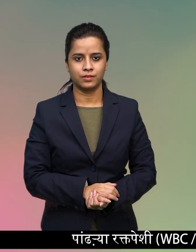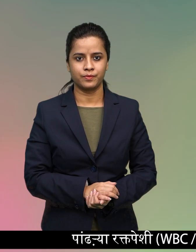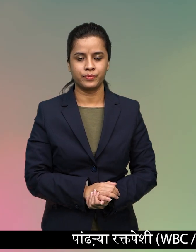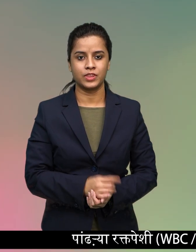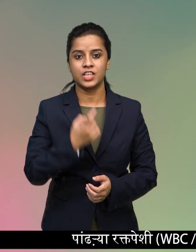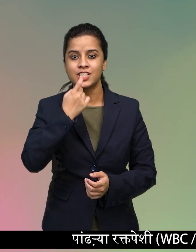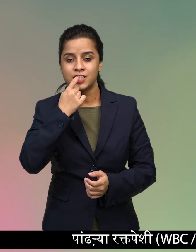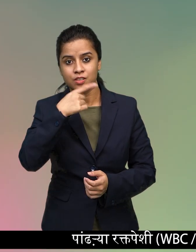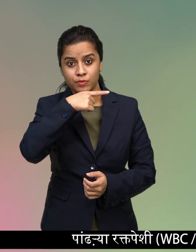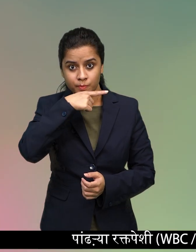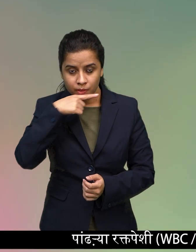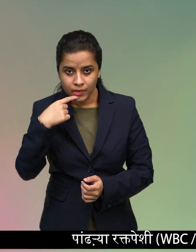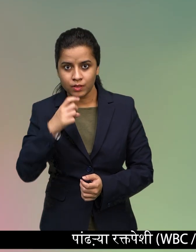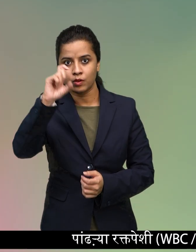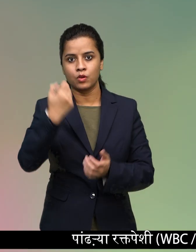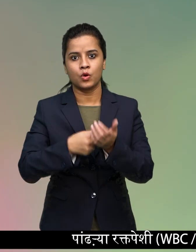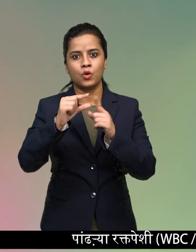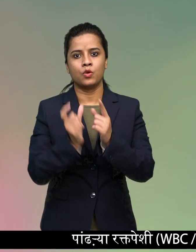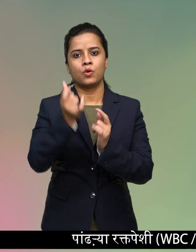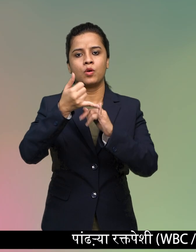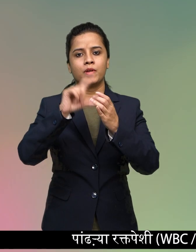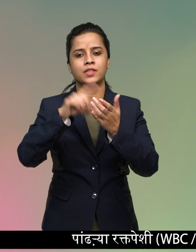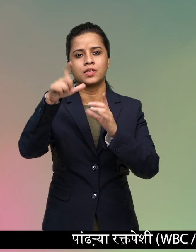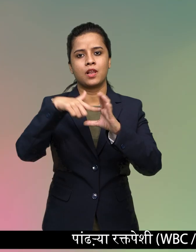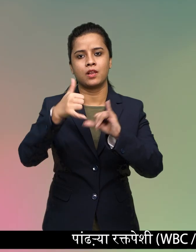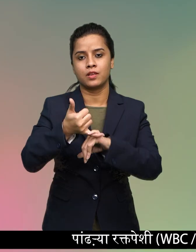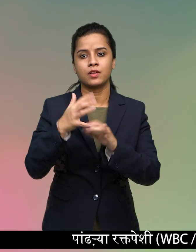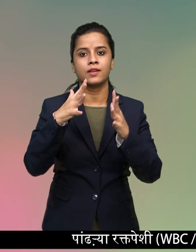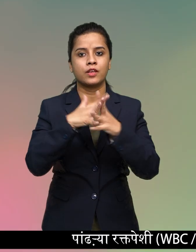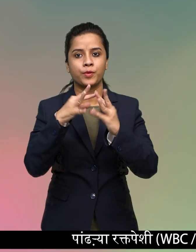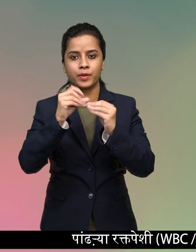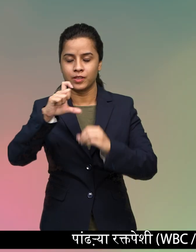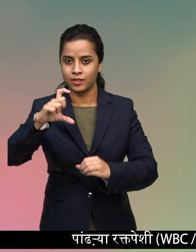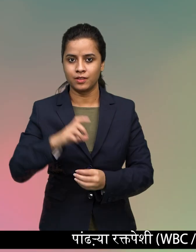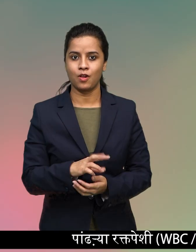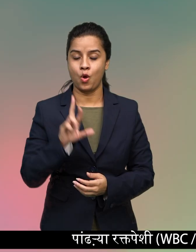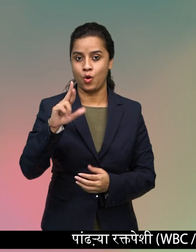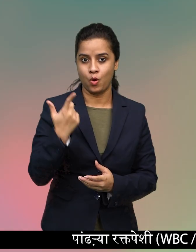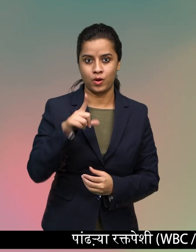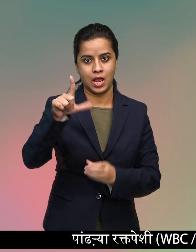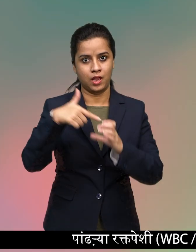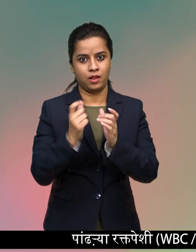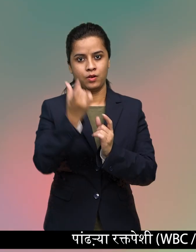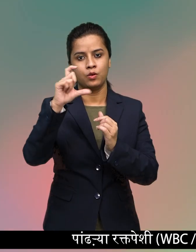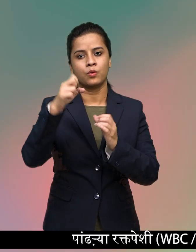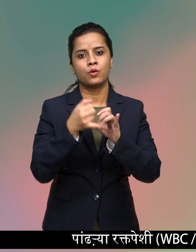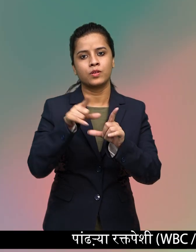पांढऱ्या रक्तपेशी WBC ल्युकोसाइट्स शरीराचे संरक्षण करतात.